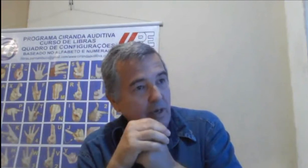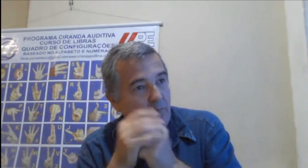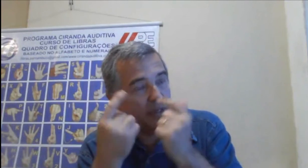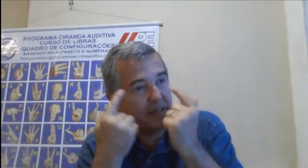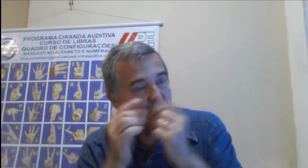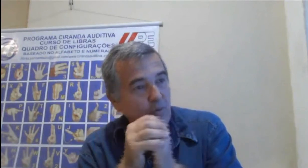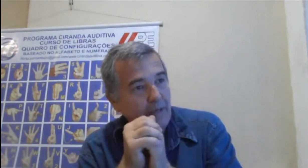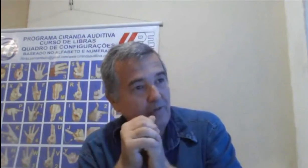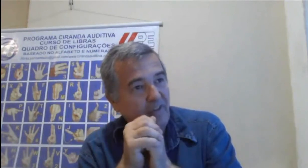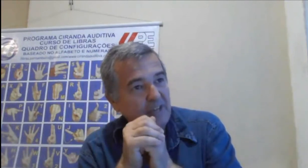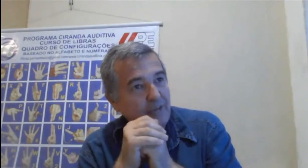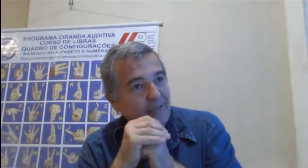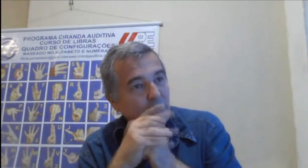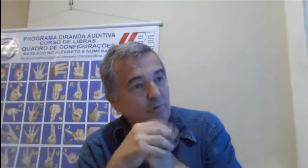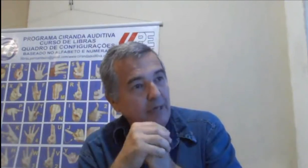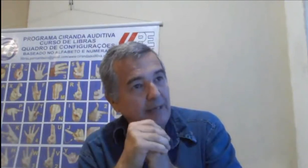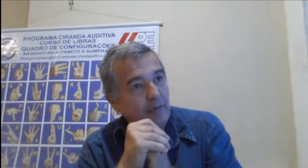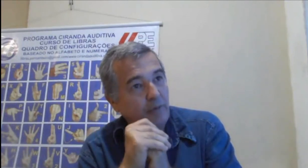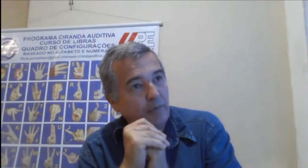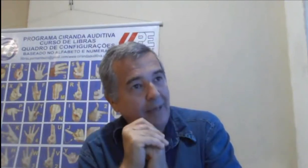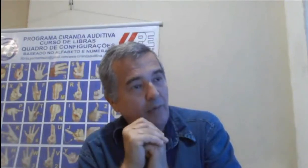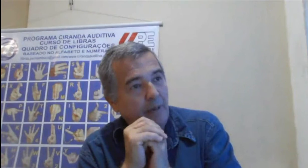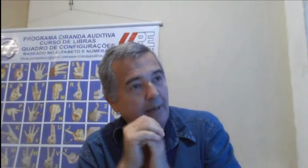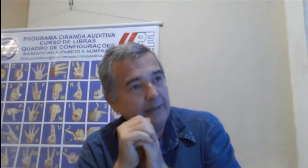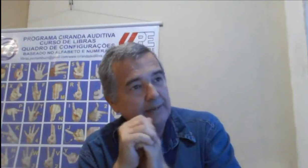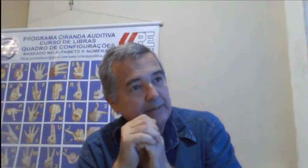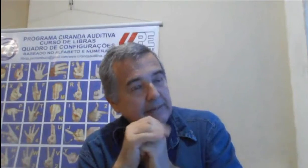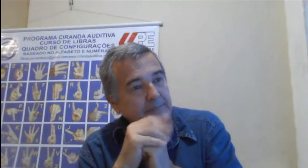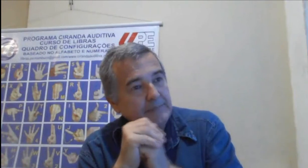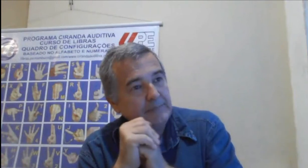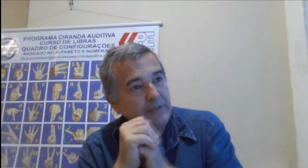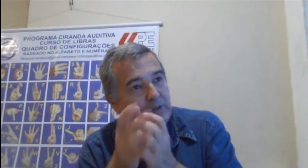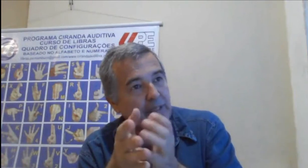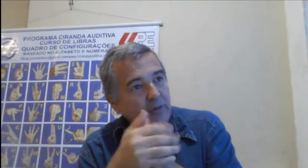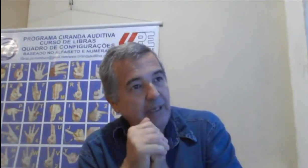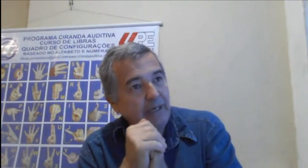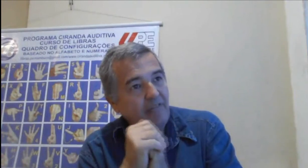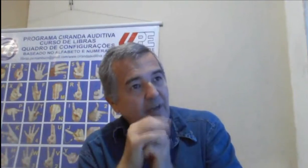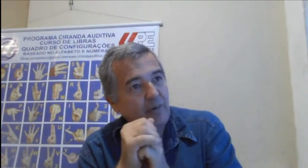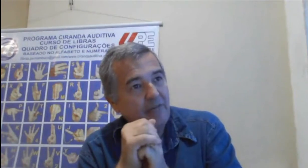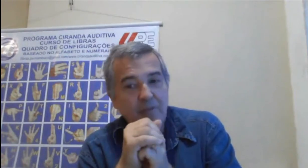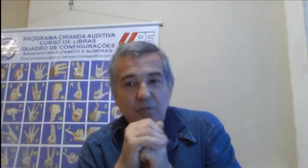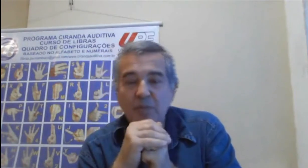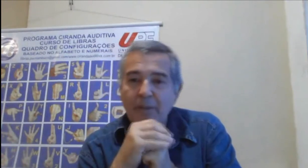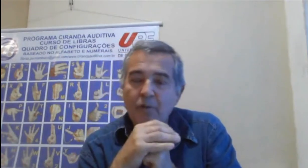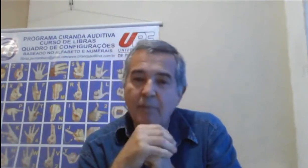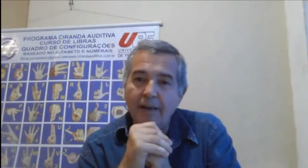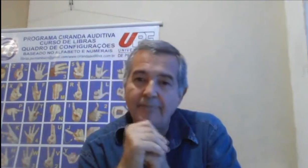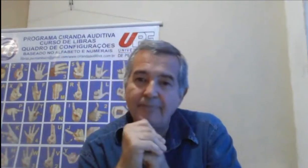olhei, pensando, o que é que eu faço? Detono ela ou boto para arrombar? Se eu detonar ela, ela vai ficar com raiva de mim, vou botar para arrombar.